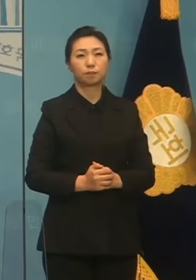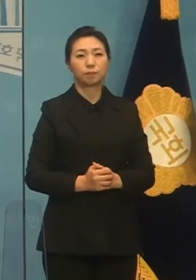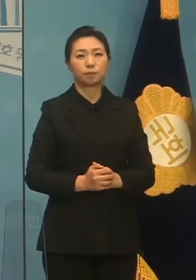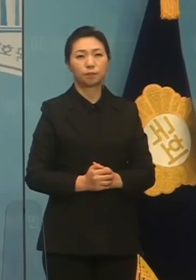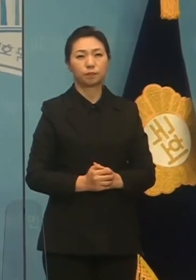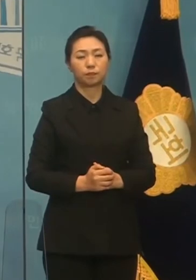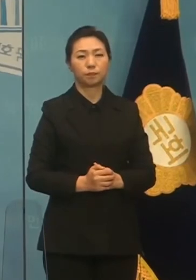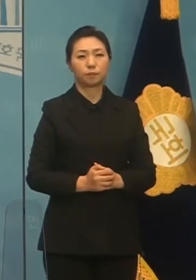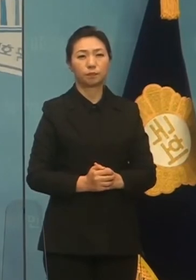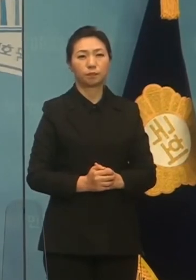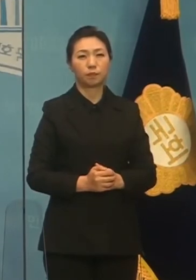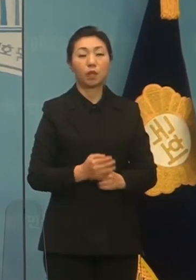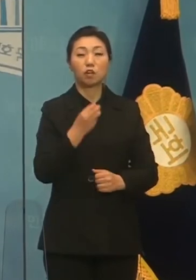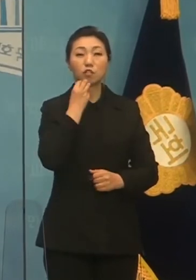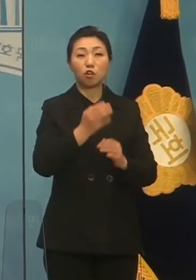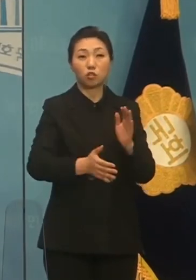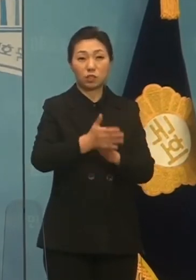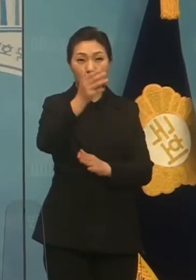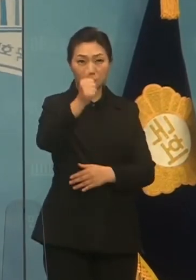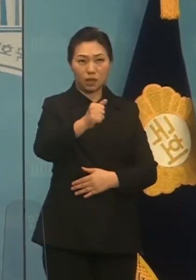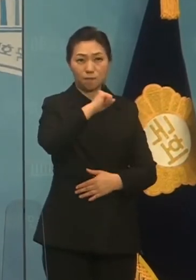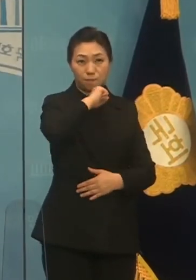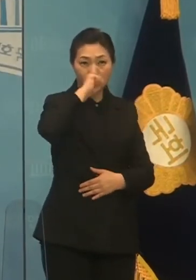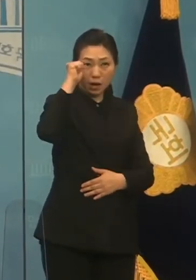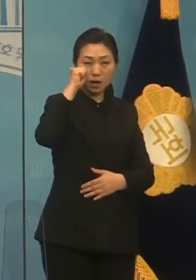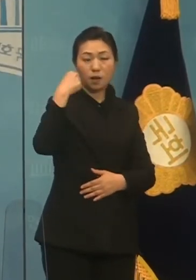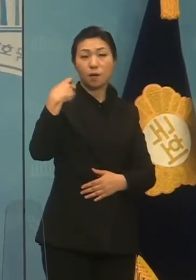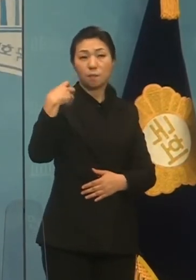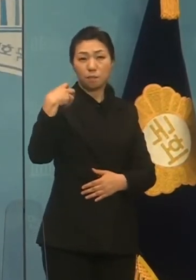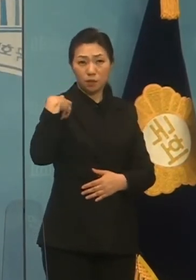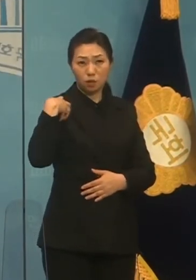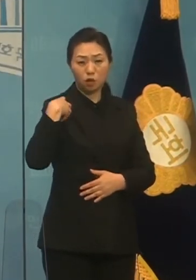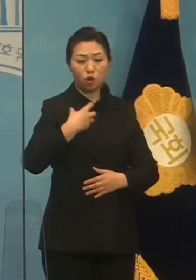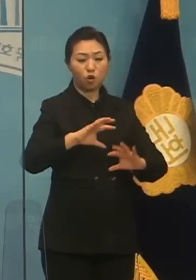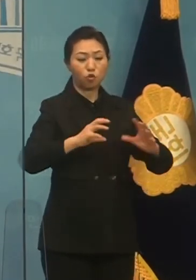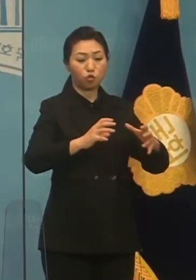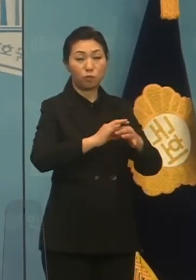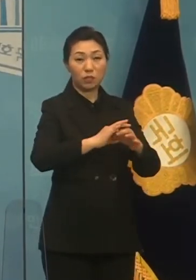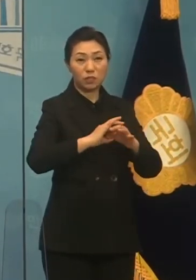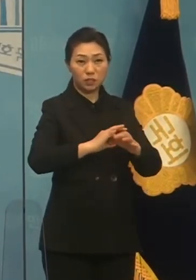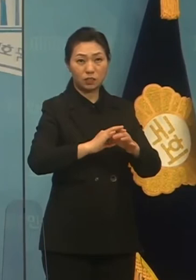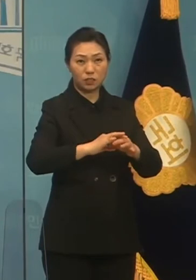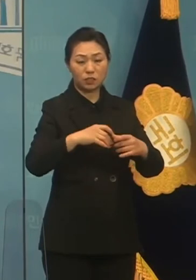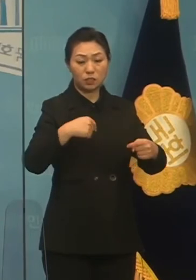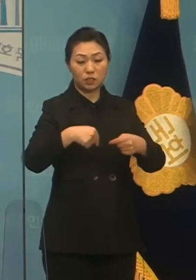그리고 서울시장이 되어 국민의당 당원동지들의 뜻을 얻어